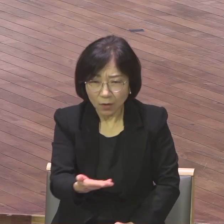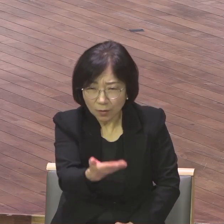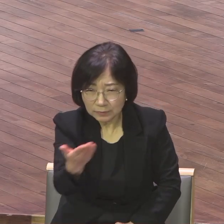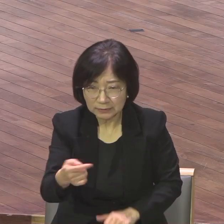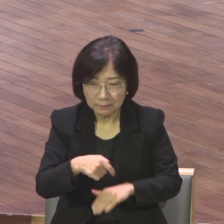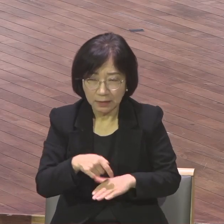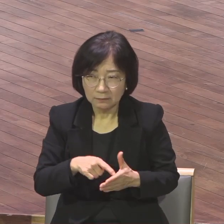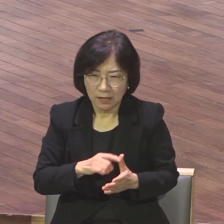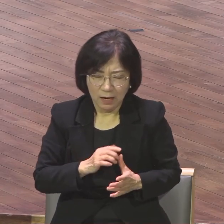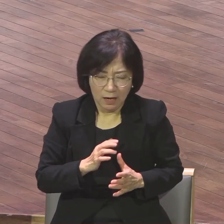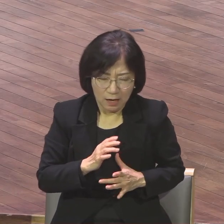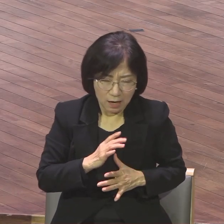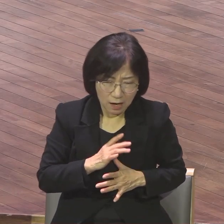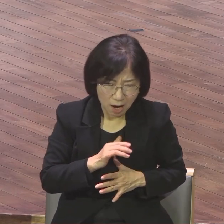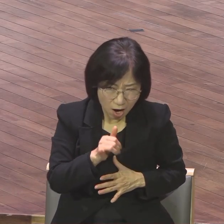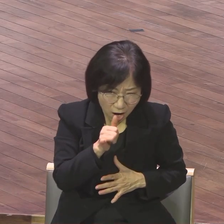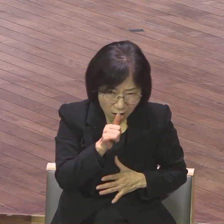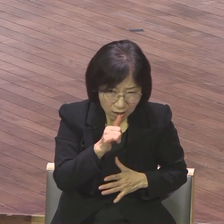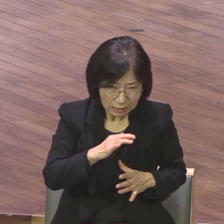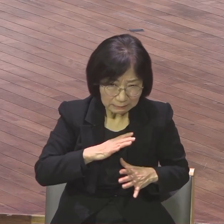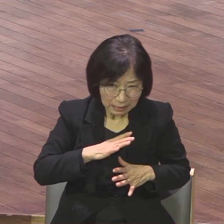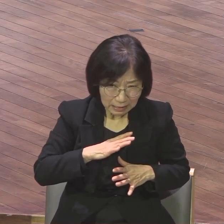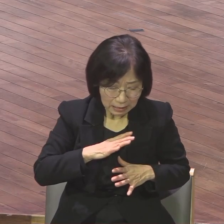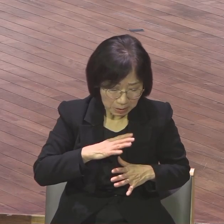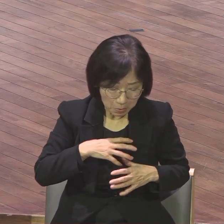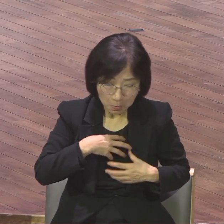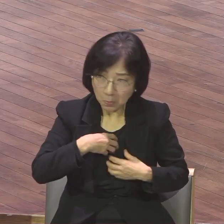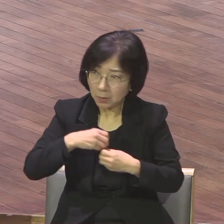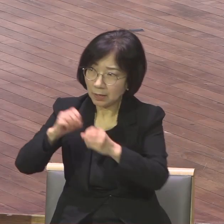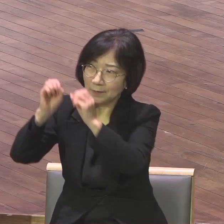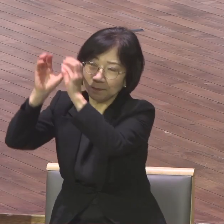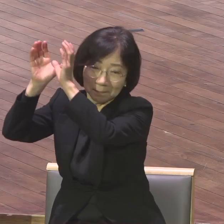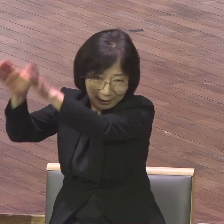생깁니까? 주께 맡기시 바랍니다.